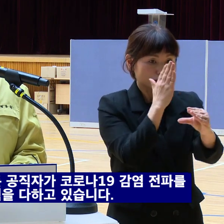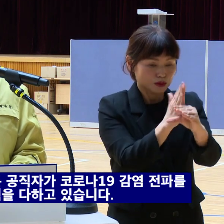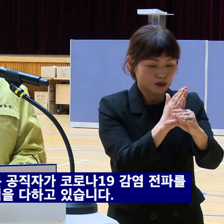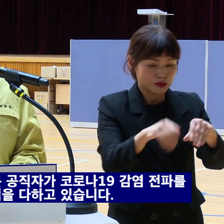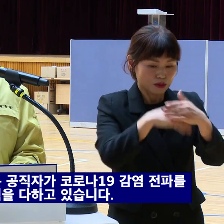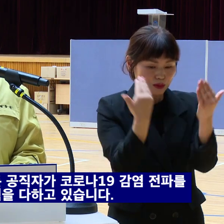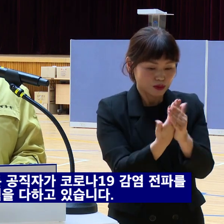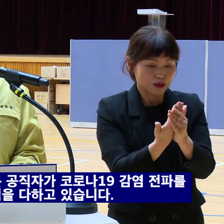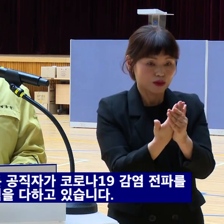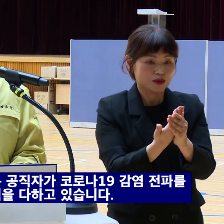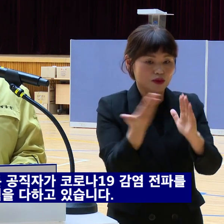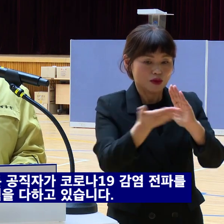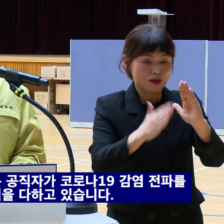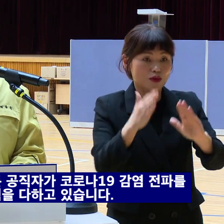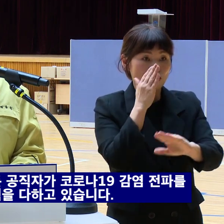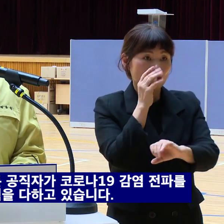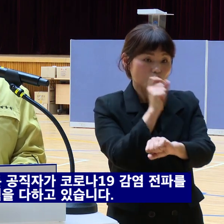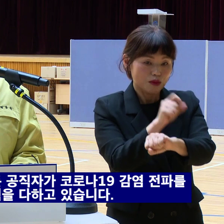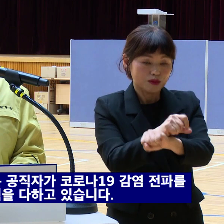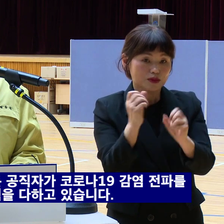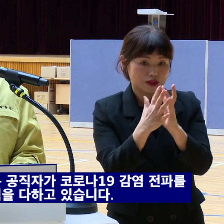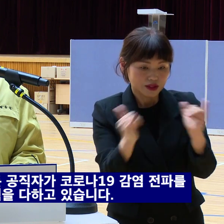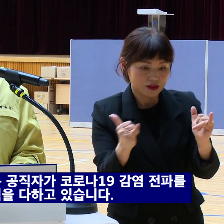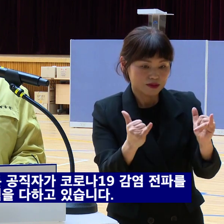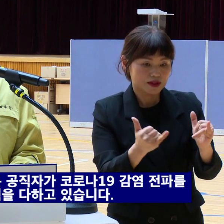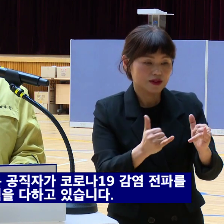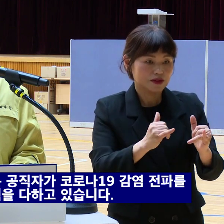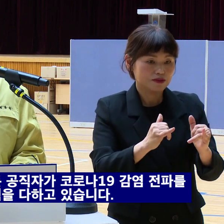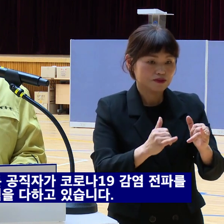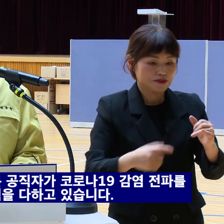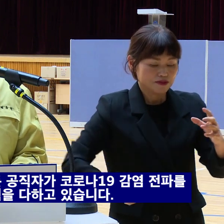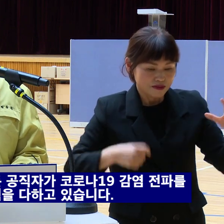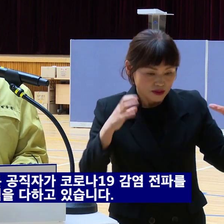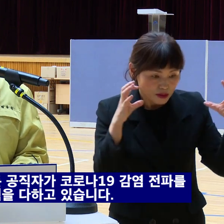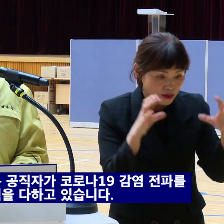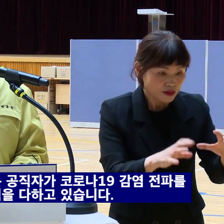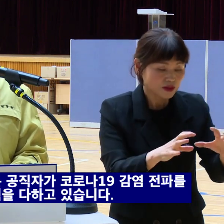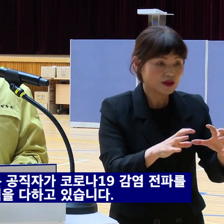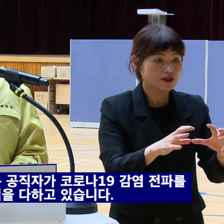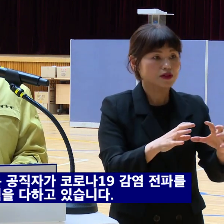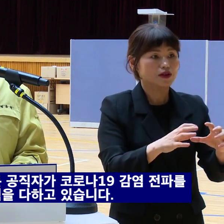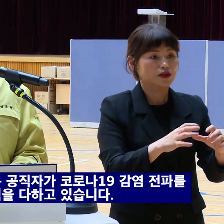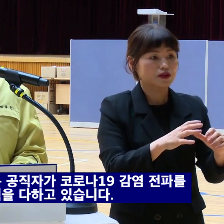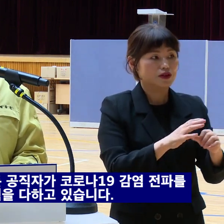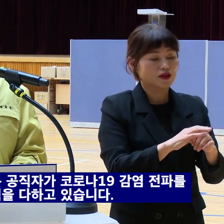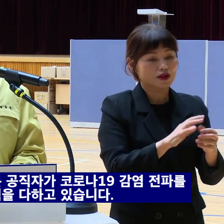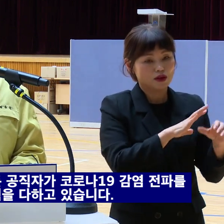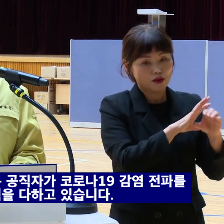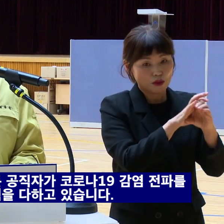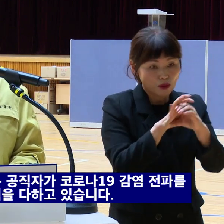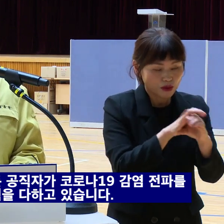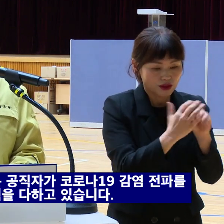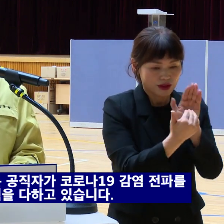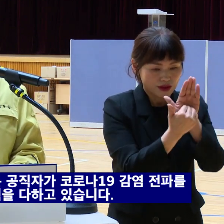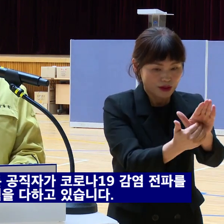공직자가 코로나19 감염 전파를 예방하고 차단하는 데 혼신의 노력을 다하고